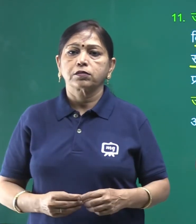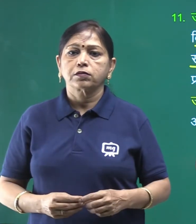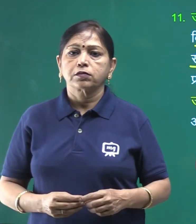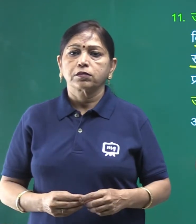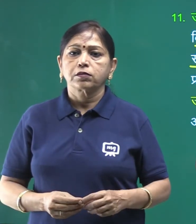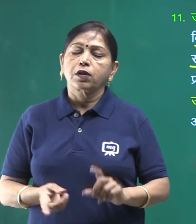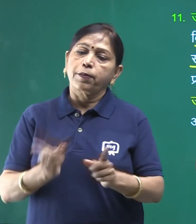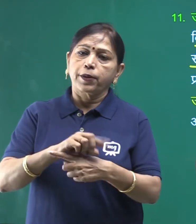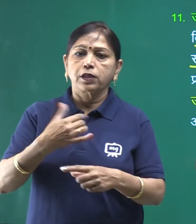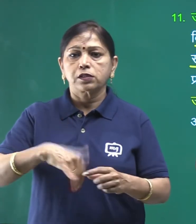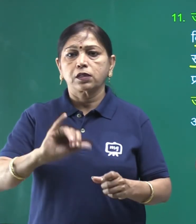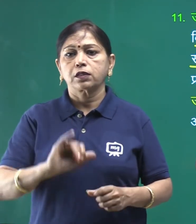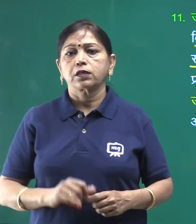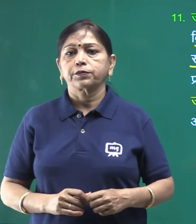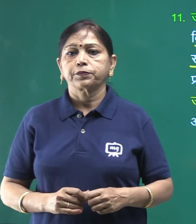बदल जाते हैं।